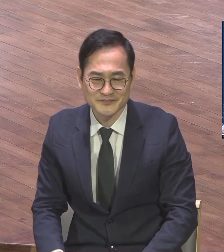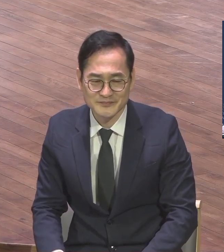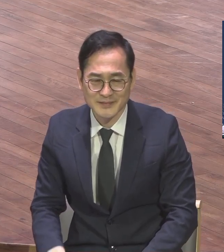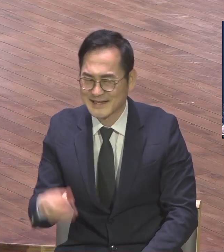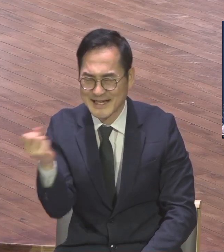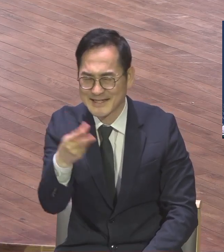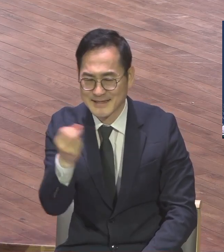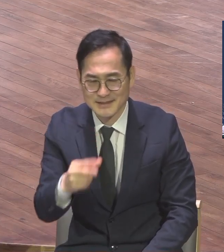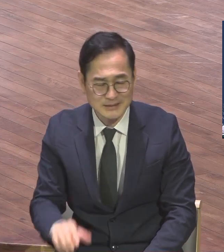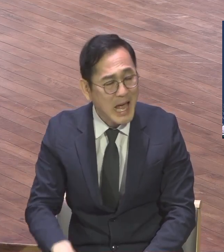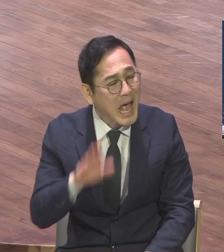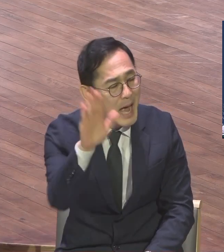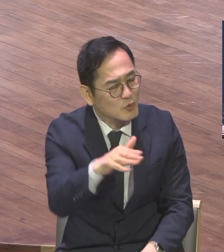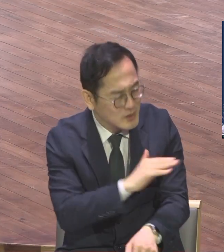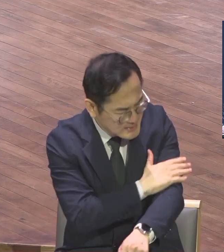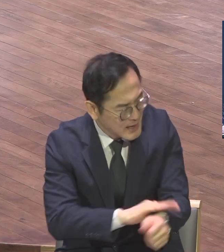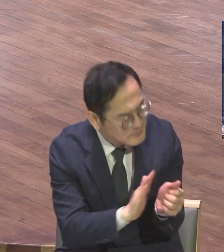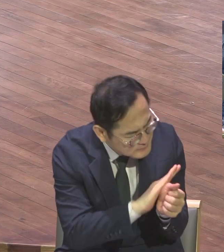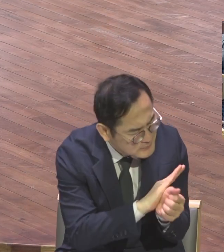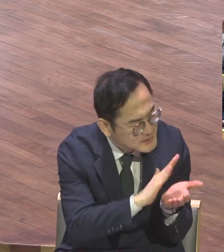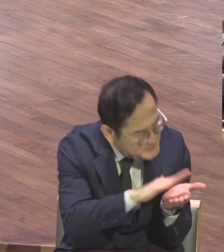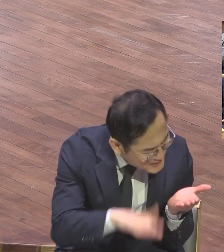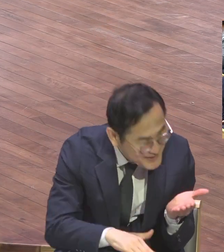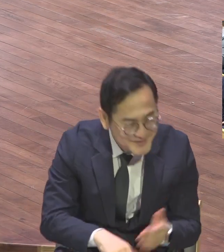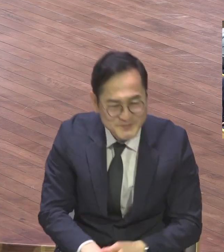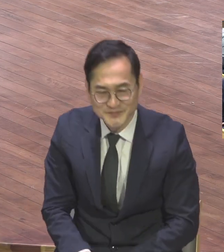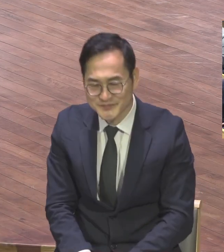한번 더 합니다. 앞으로 잘 알아보시겠습니다.